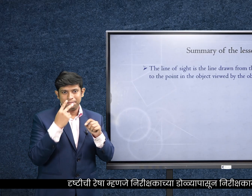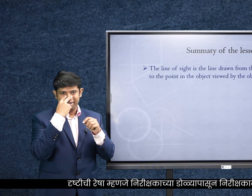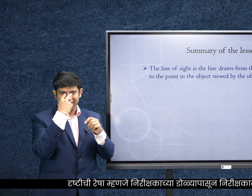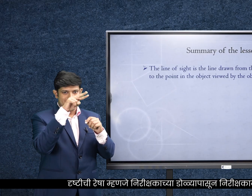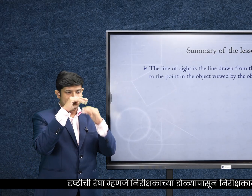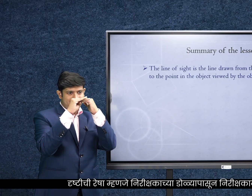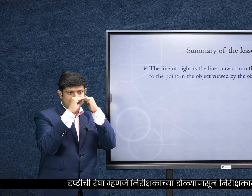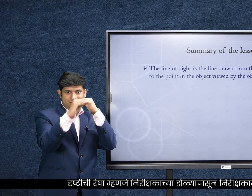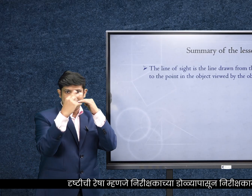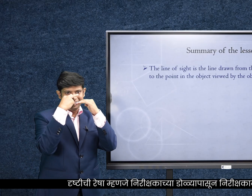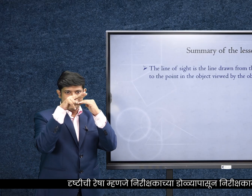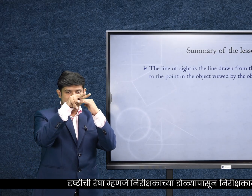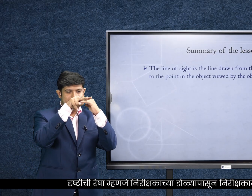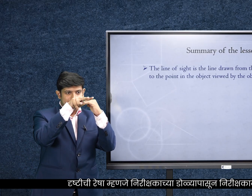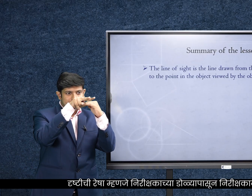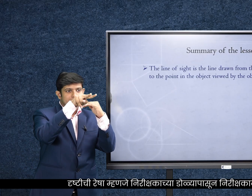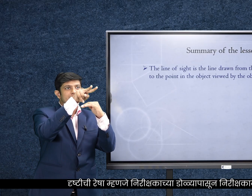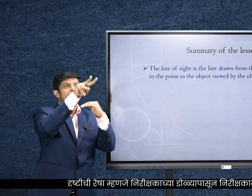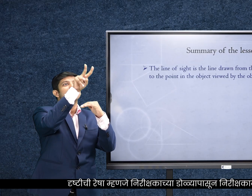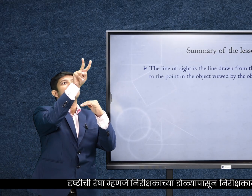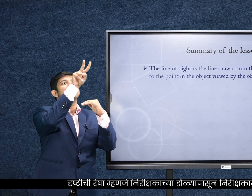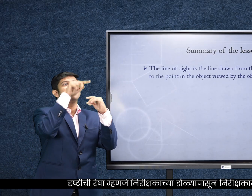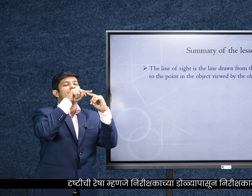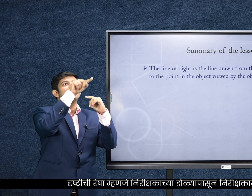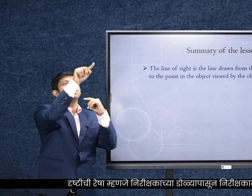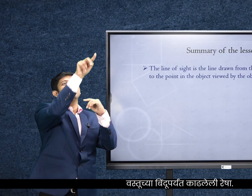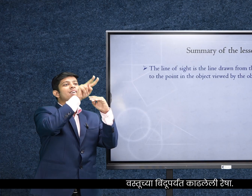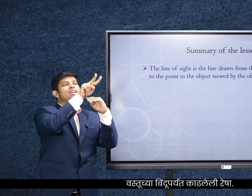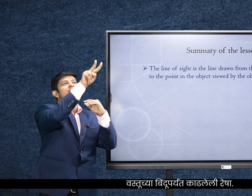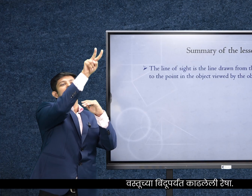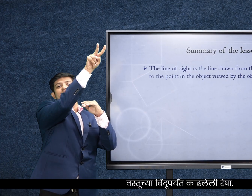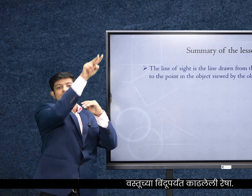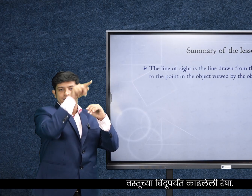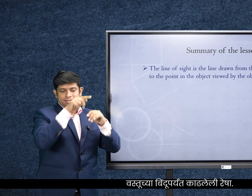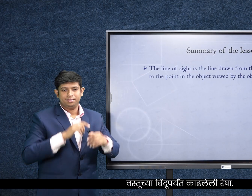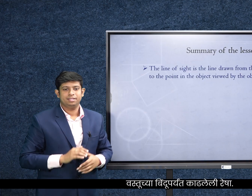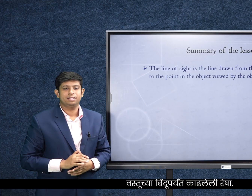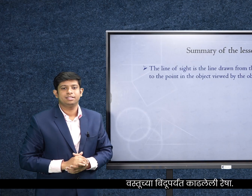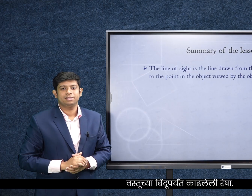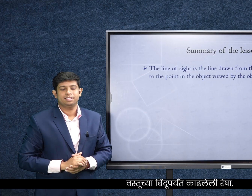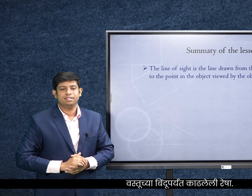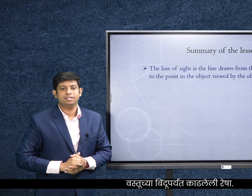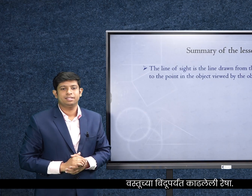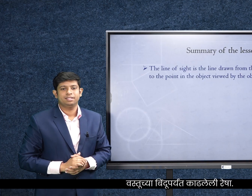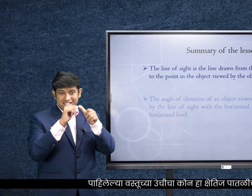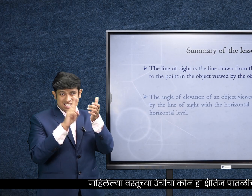दृष्टीची रेषा म्हणजे निरीक्षकाच्या डोळ्यापासून निरीक्षकाने पाहिलेल्या वस्तूची बिंदूपर्यंत काढलेली रेषा.